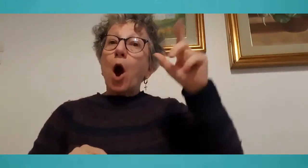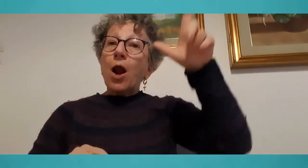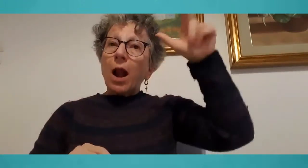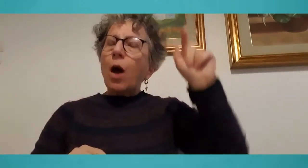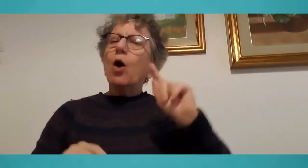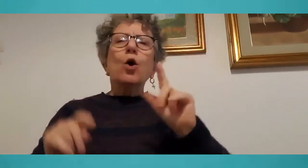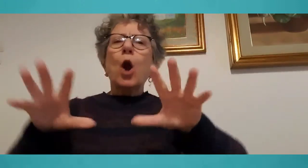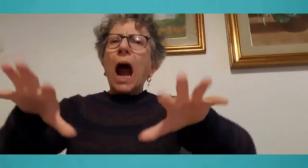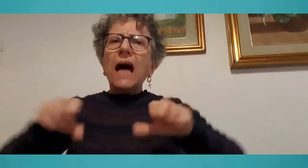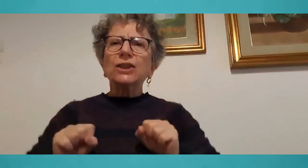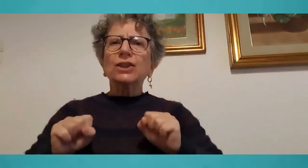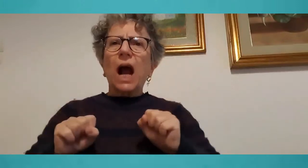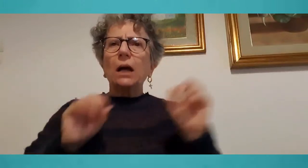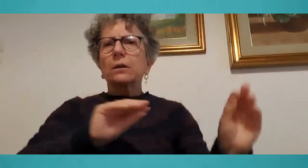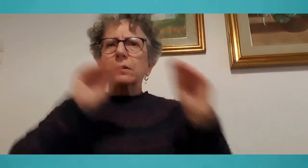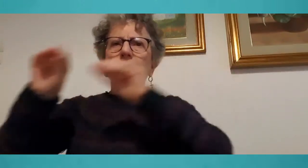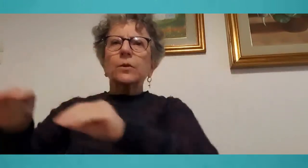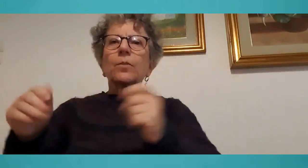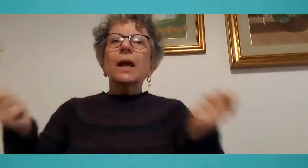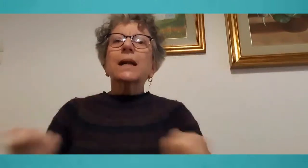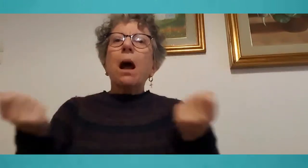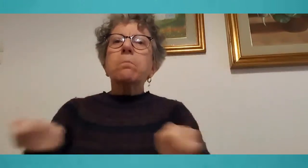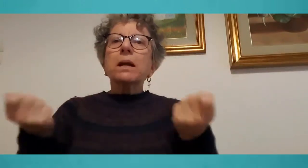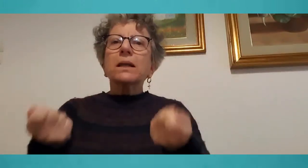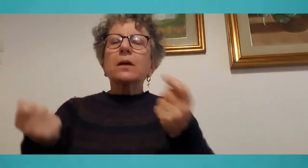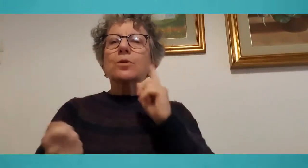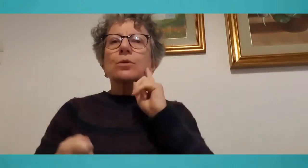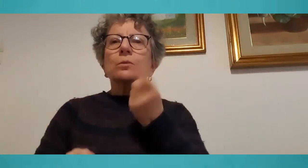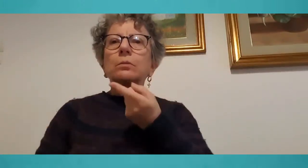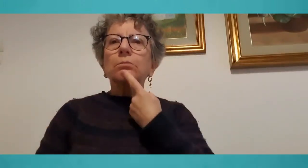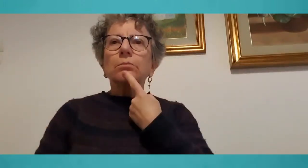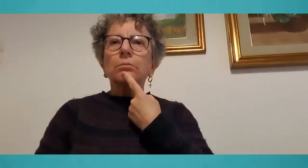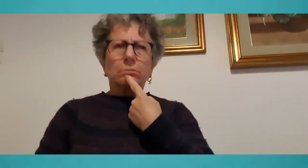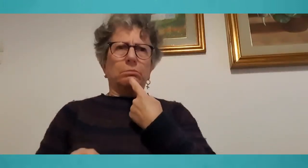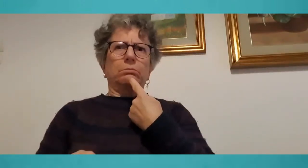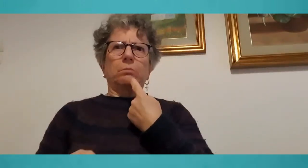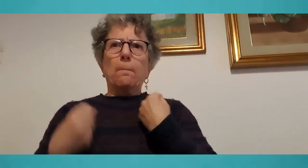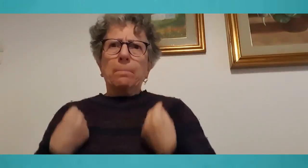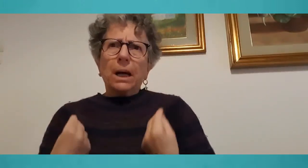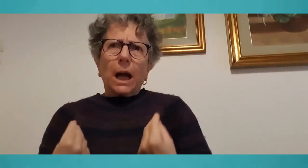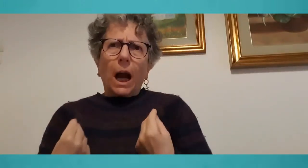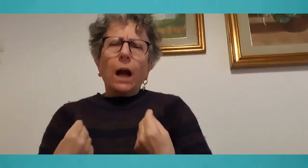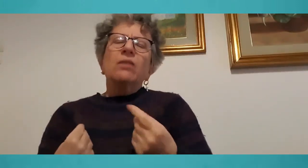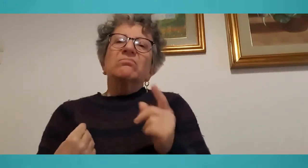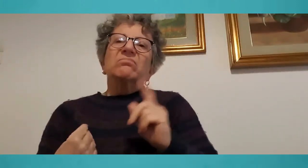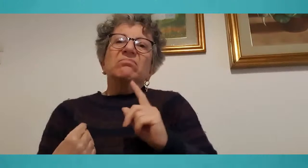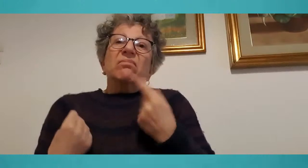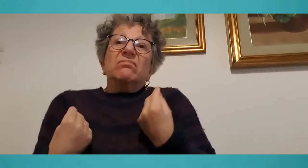ma un caso rappresentato, parato,